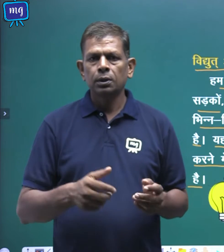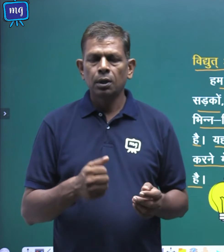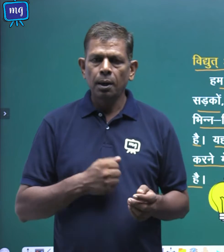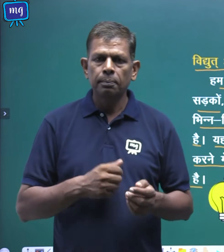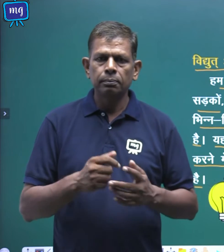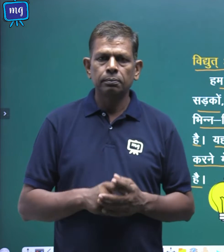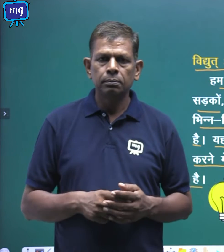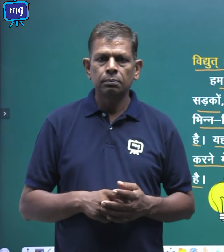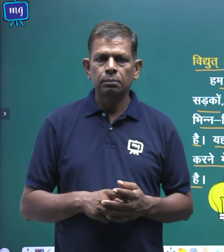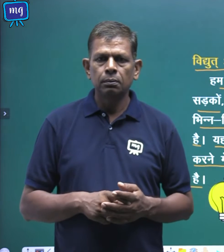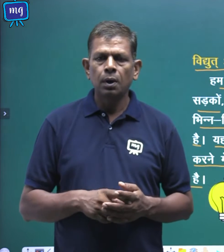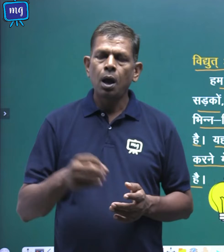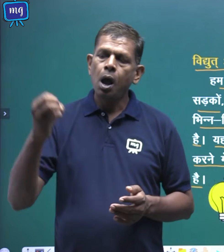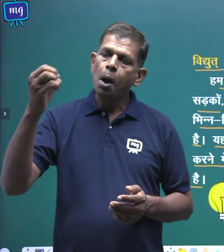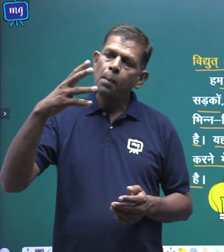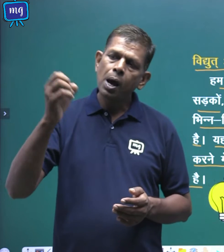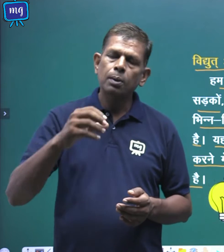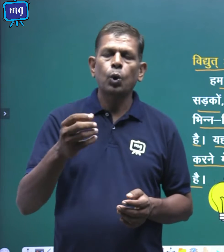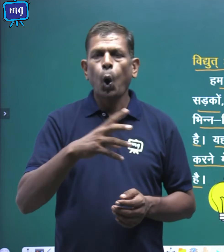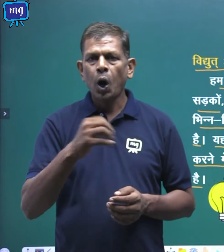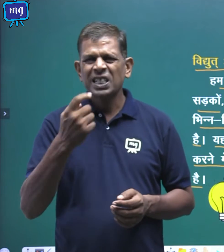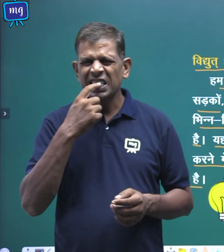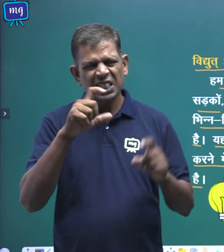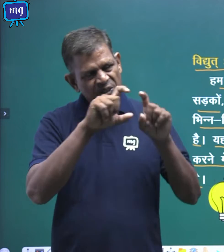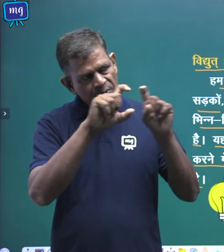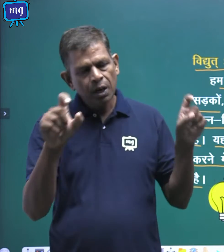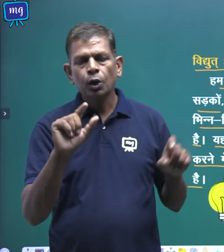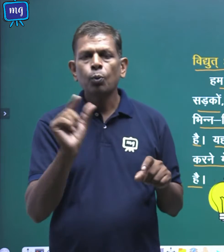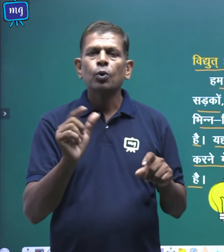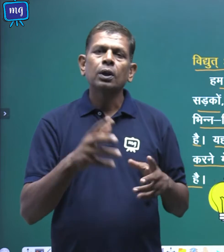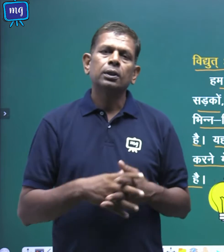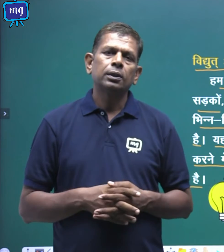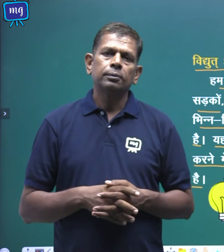हम बल्ब और ट्यूबलाइट का उपयोग करते हैं